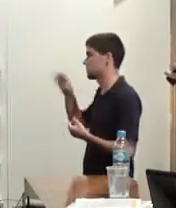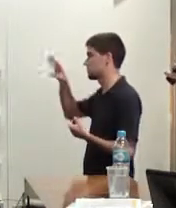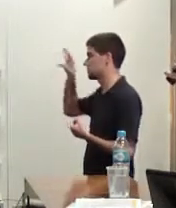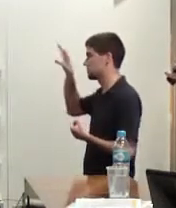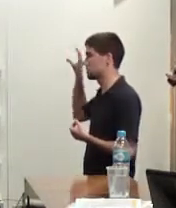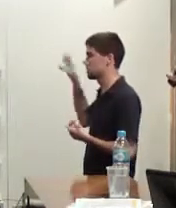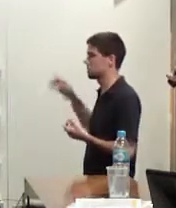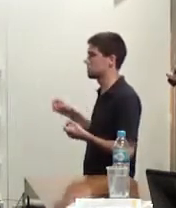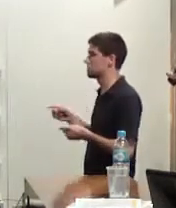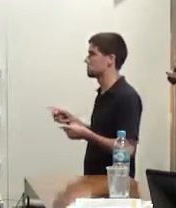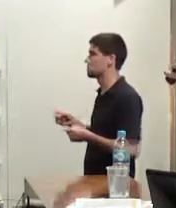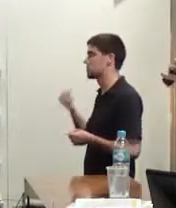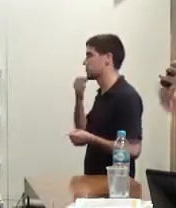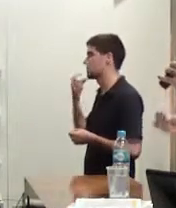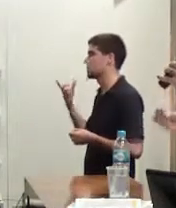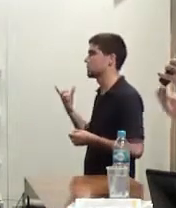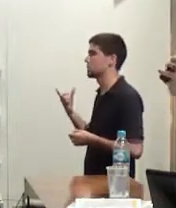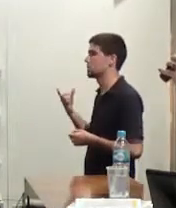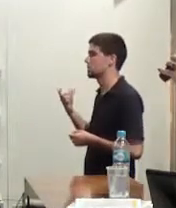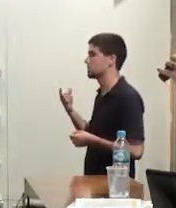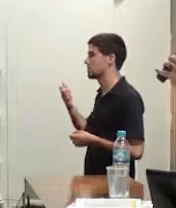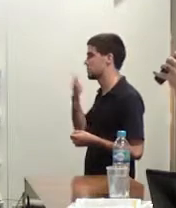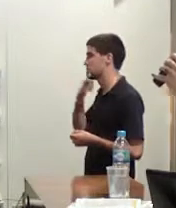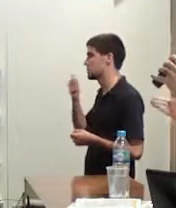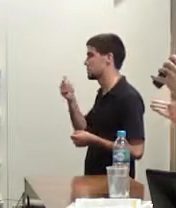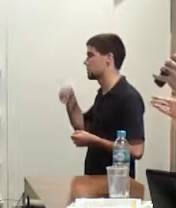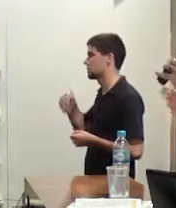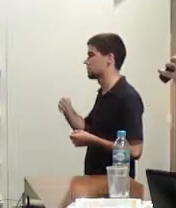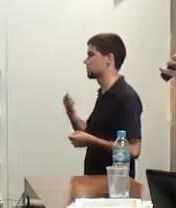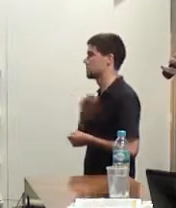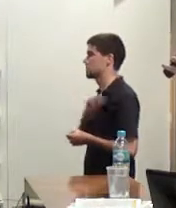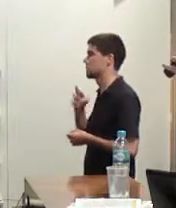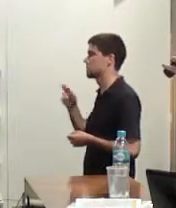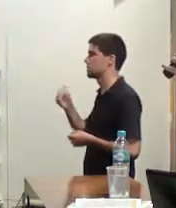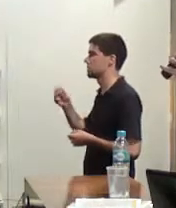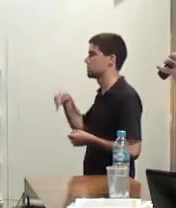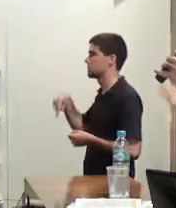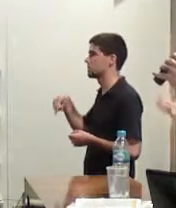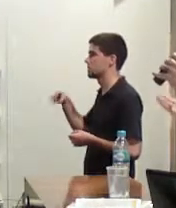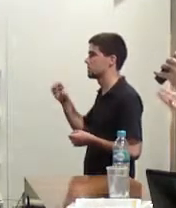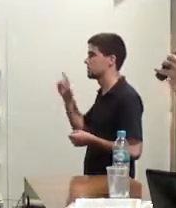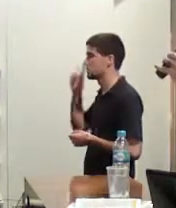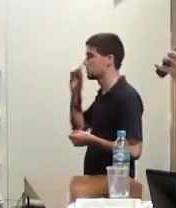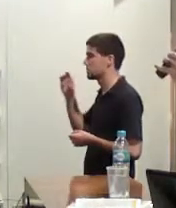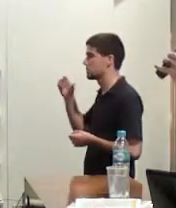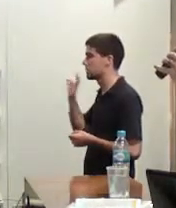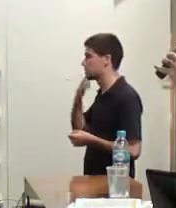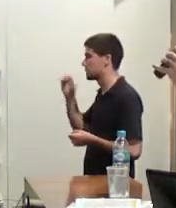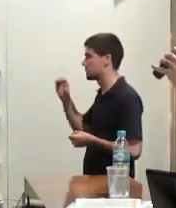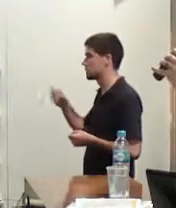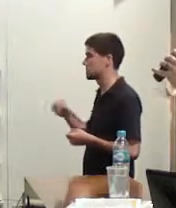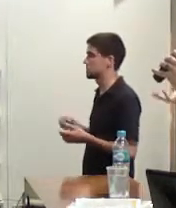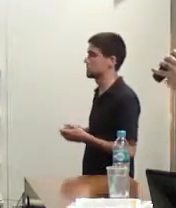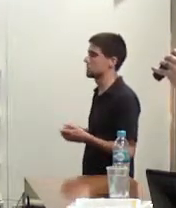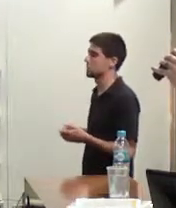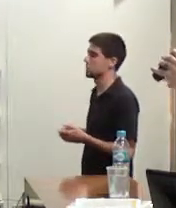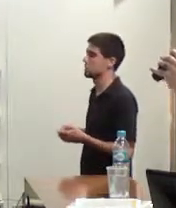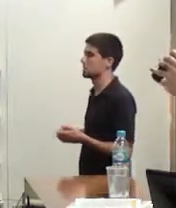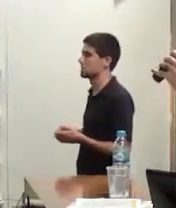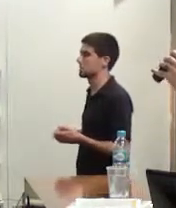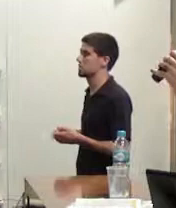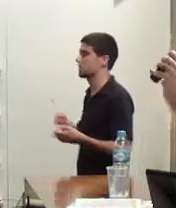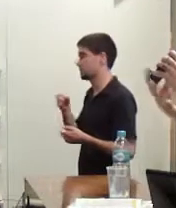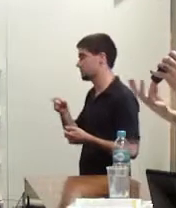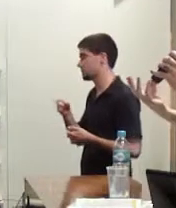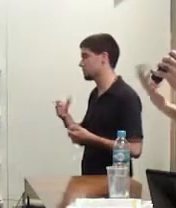es el caso de San Francisco o Estambul o Milán, muchos tranvías u